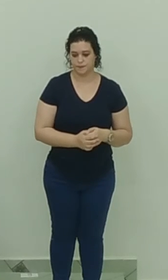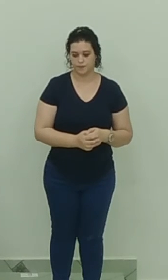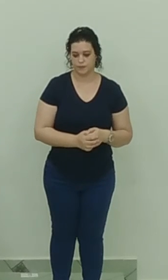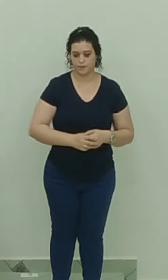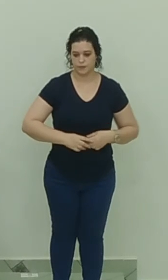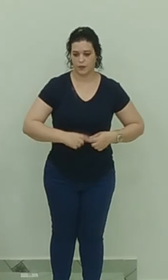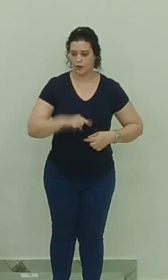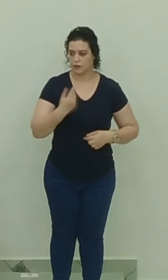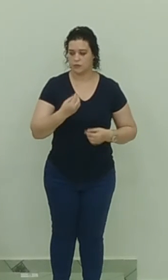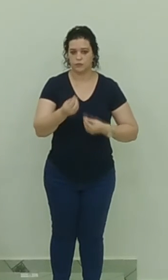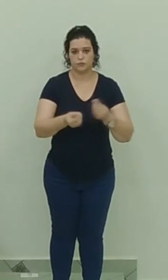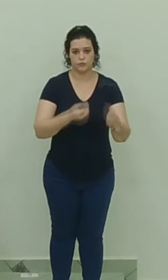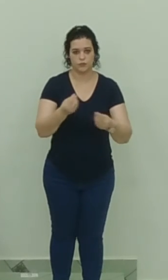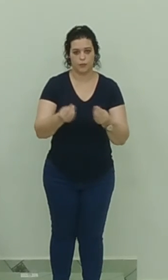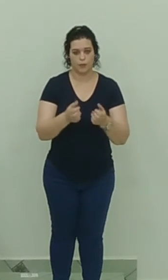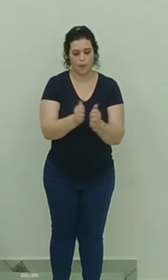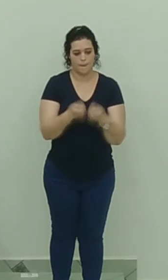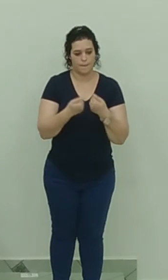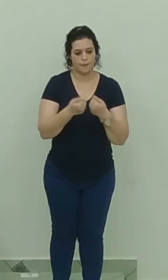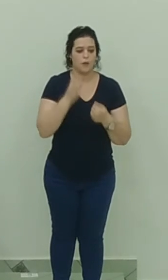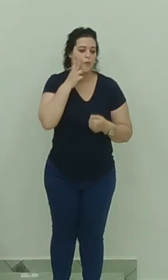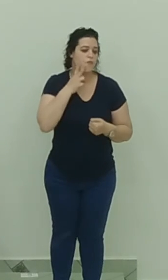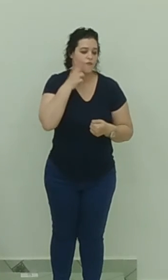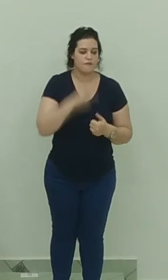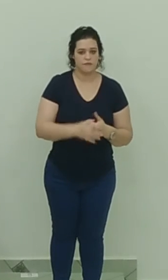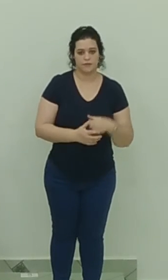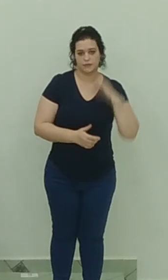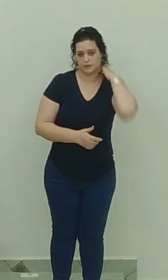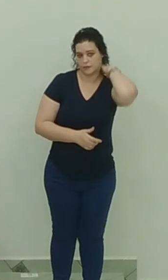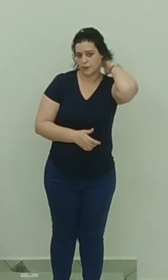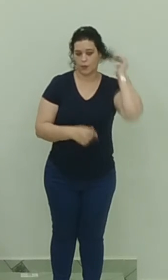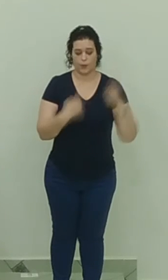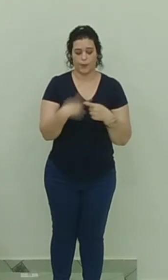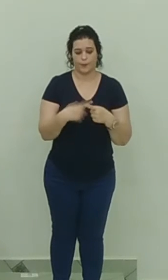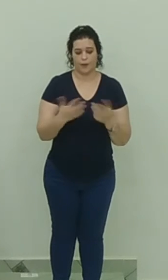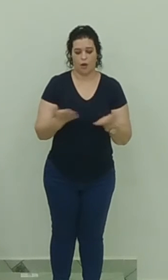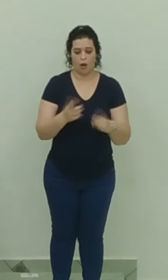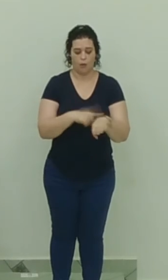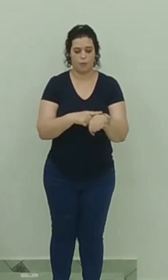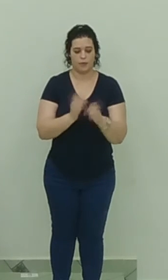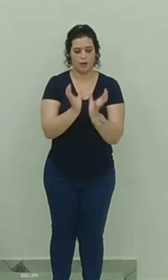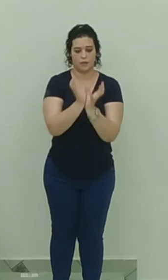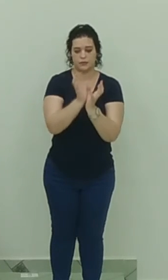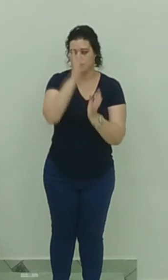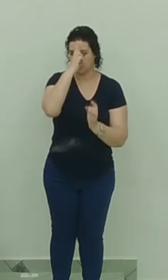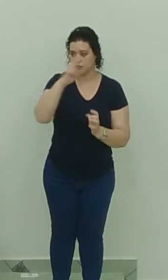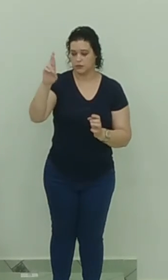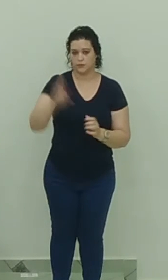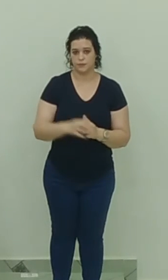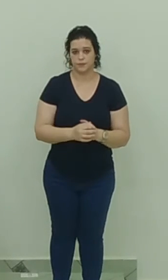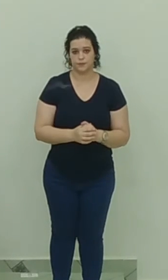vinho, que faz parte da administração da ceia do Senhor. Mateus 26